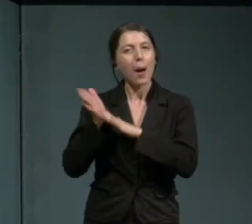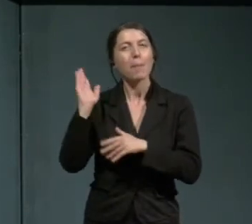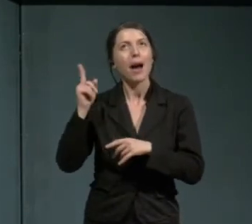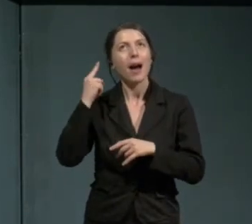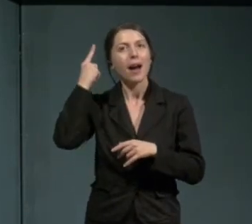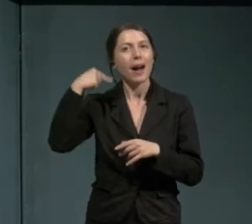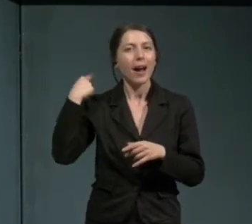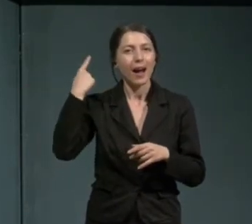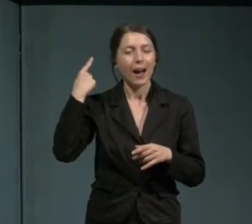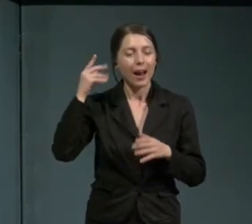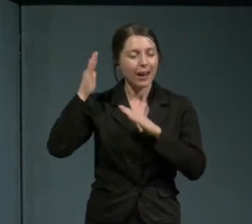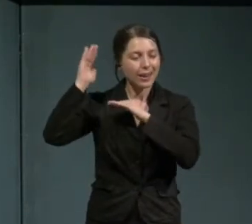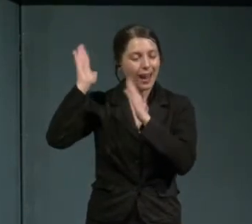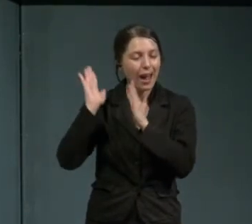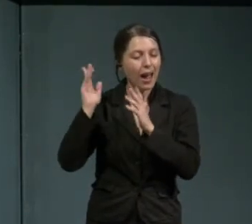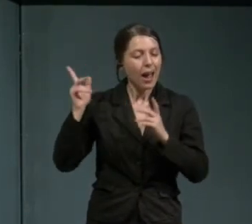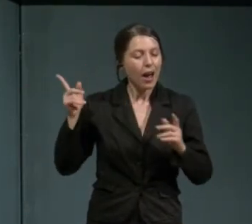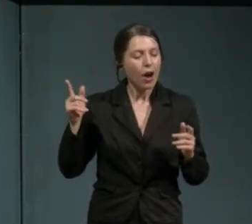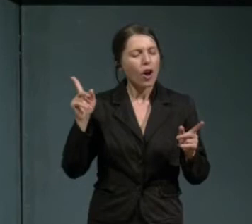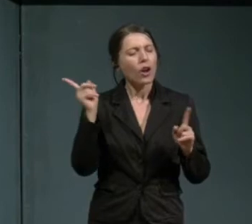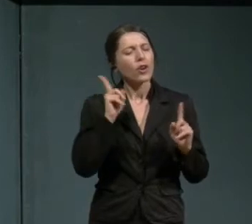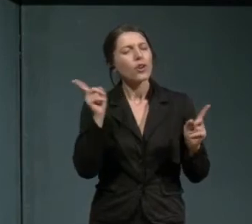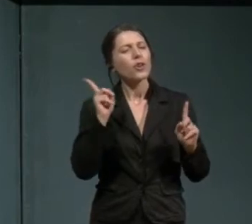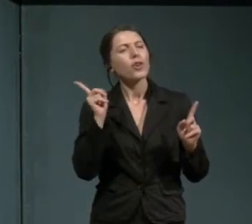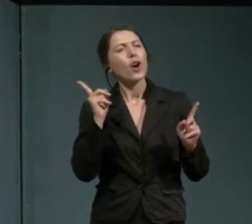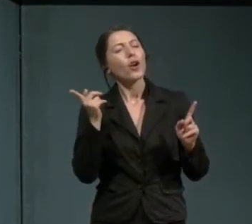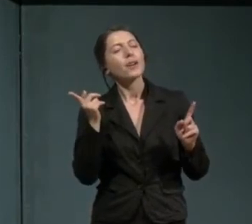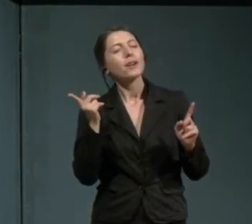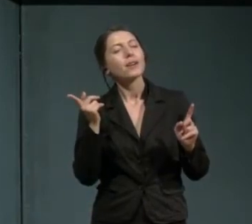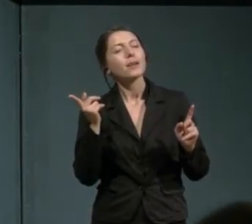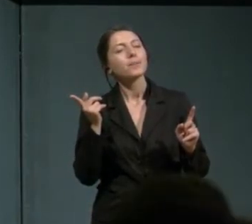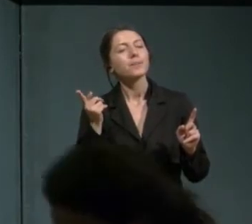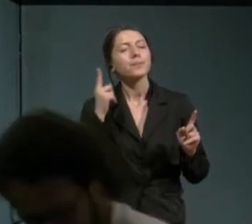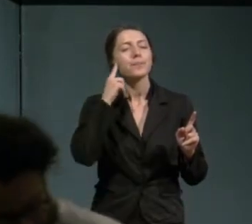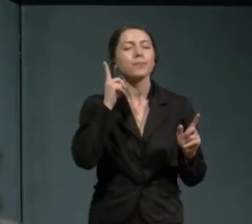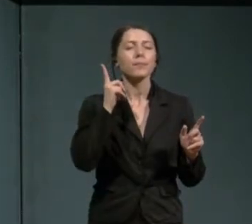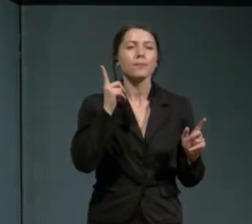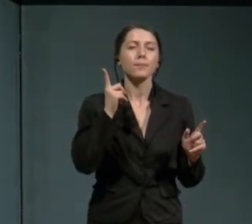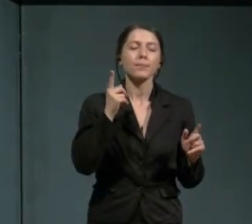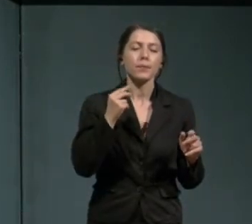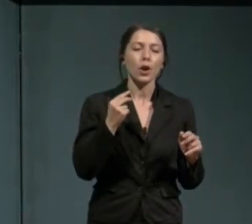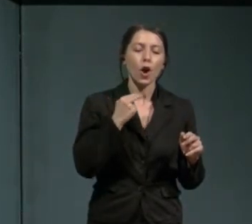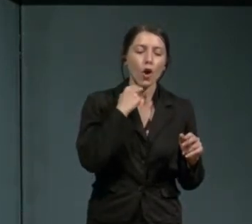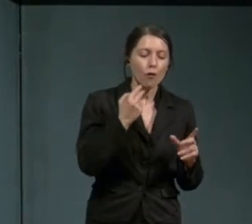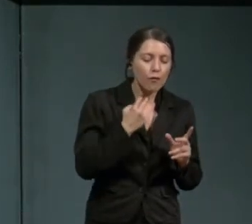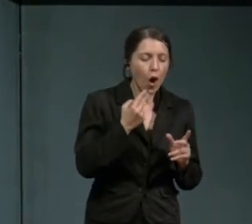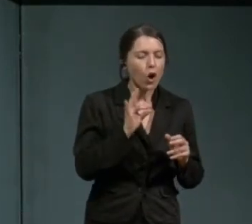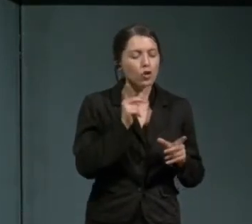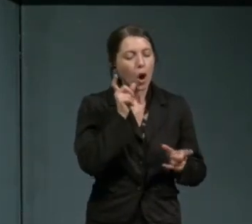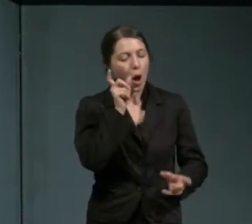non facendo sorgere sorgere voce ho parole